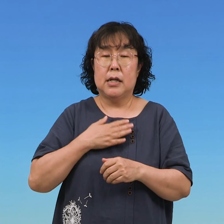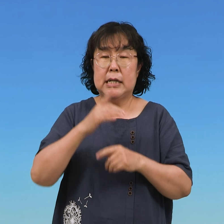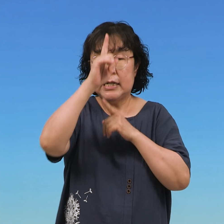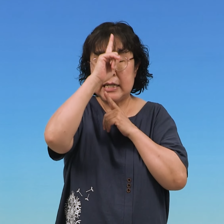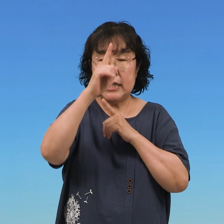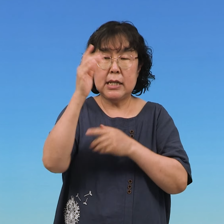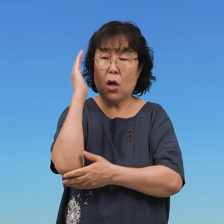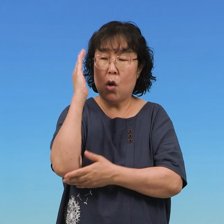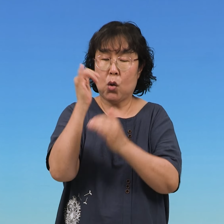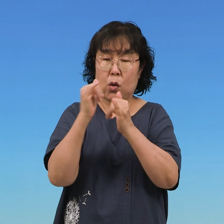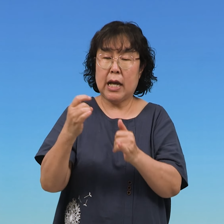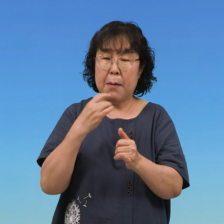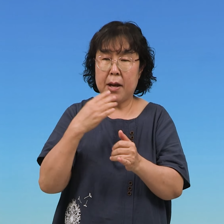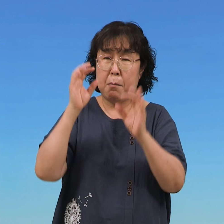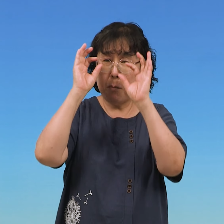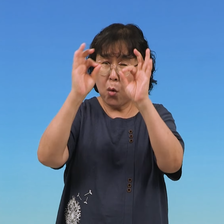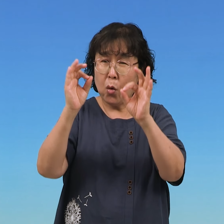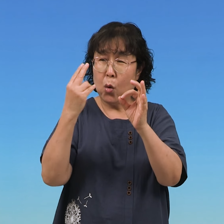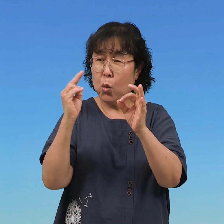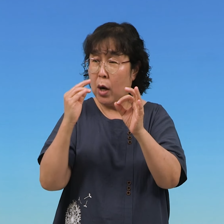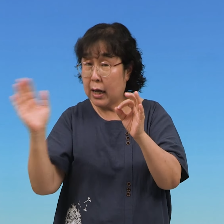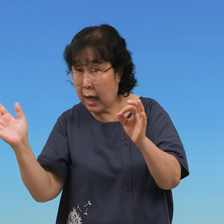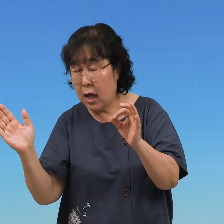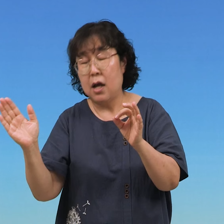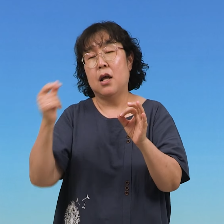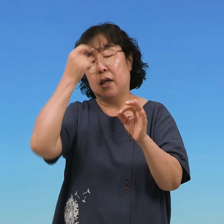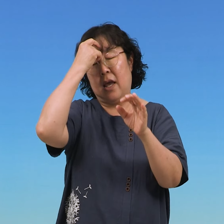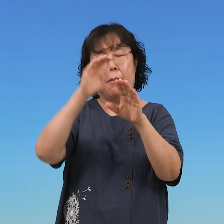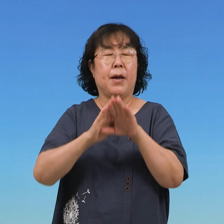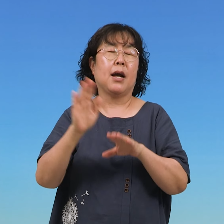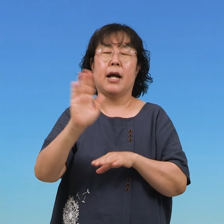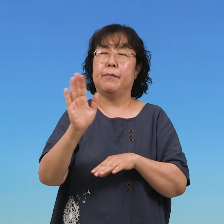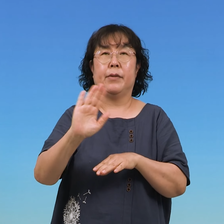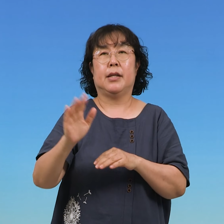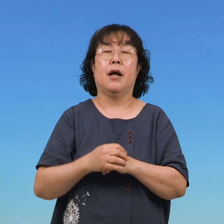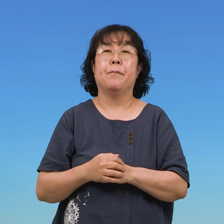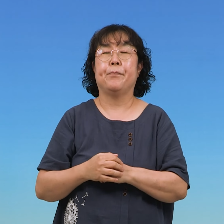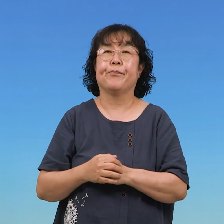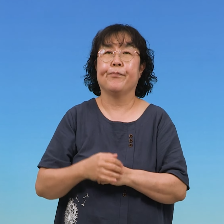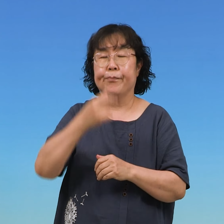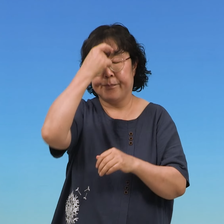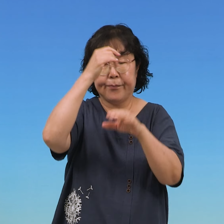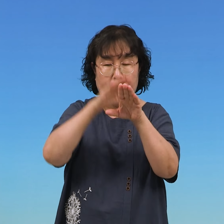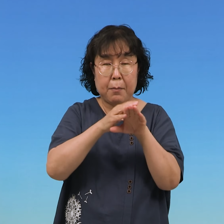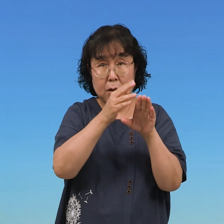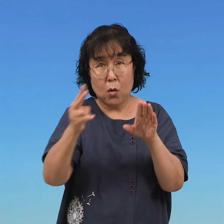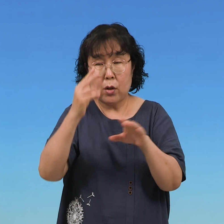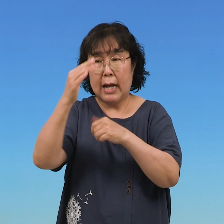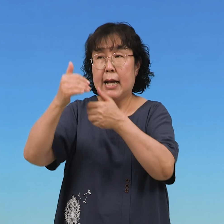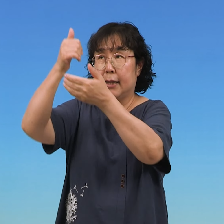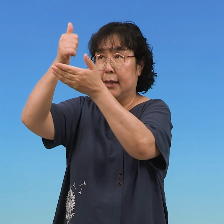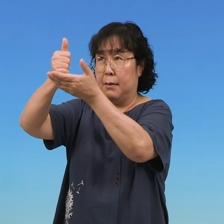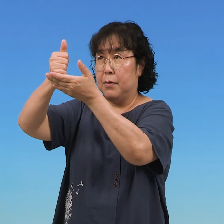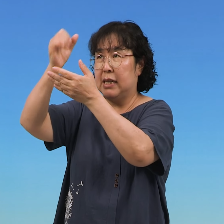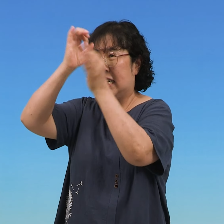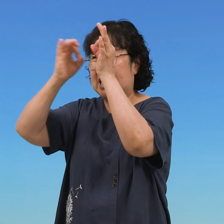가면 여러분 예배 드린 게 아니에요. 예배는 여호와 하나님을 찾는 거예요.